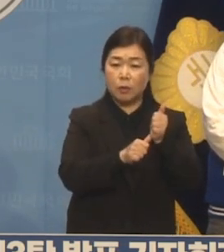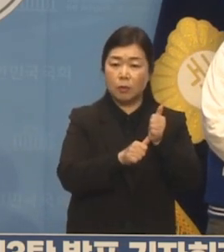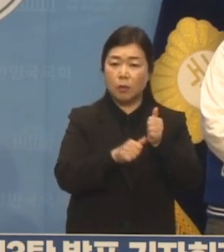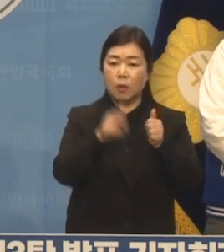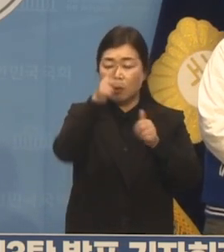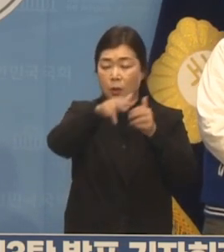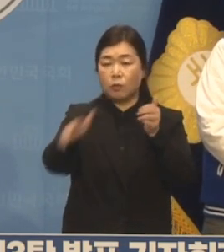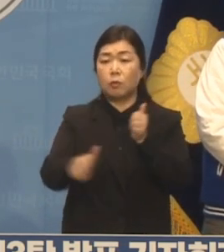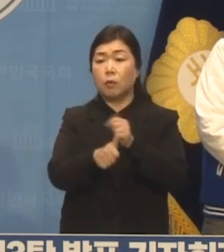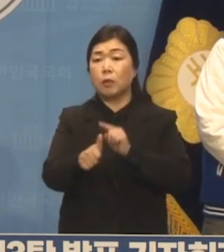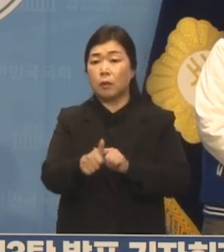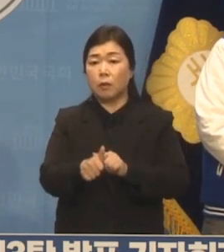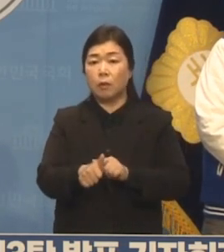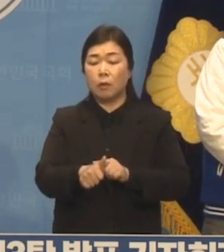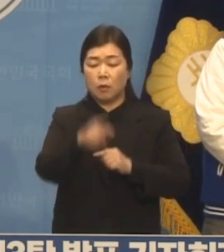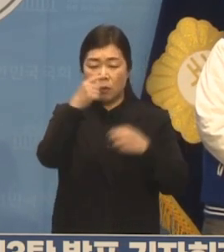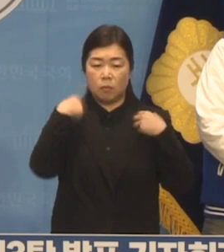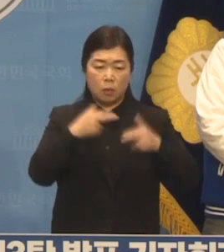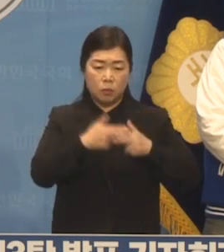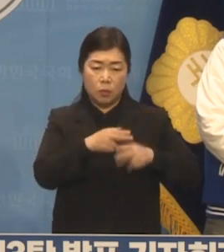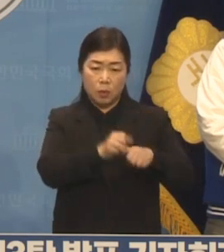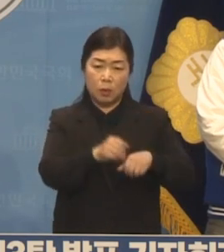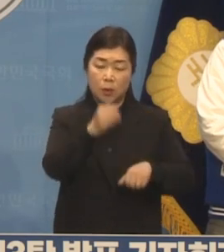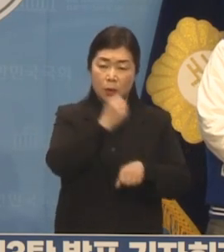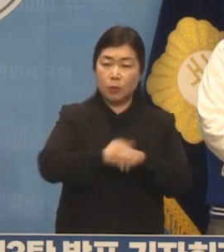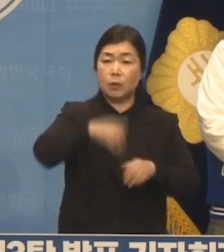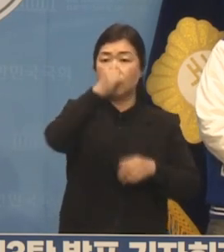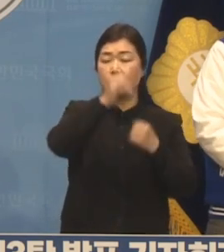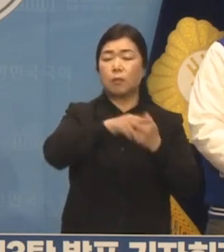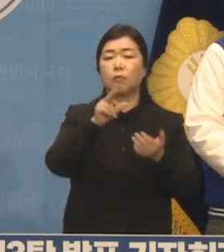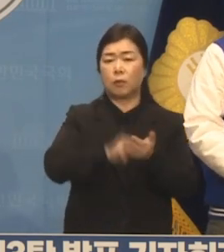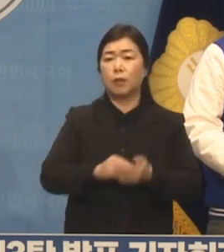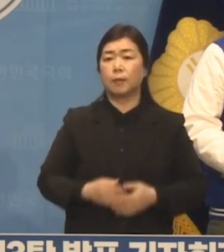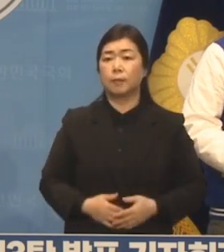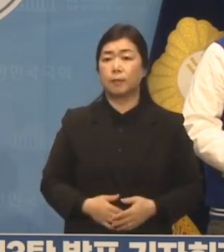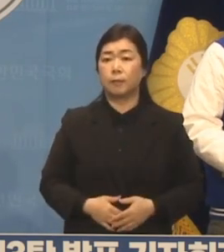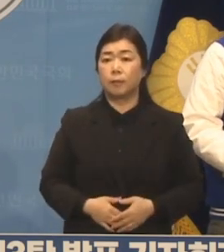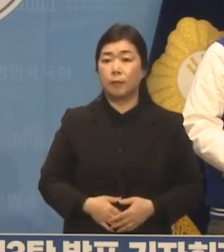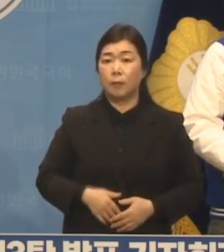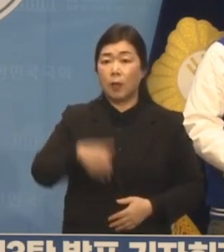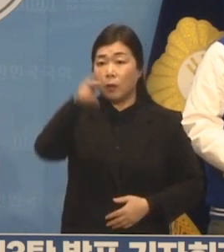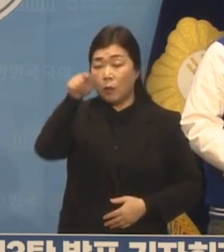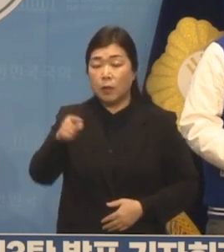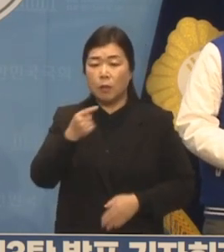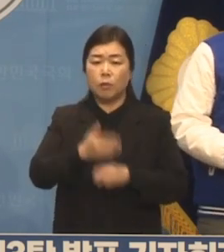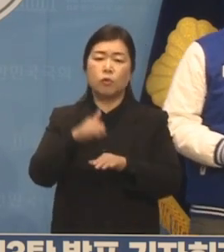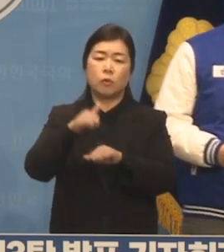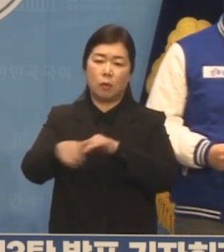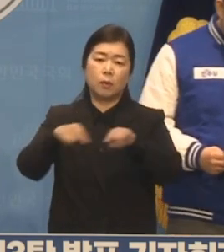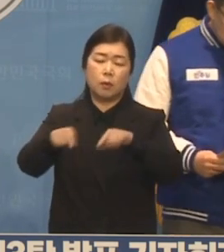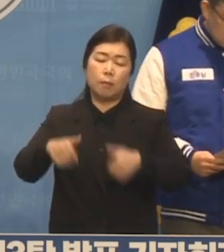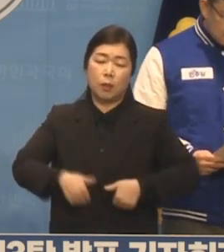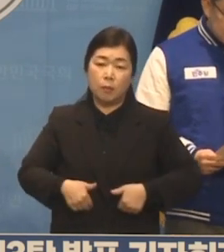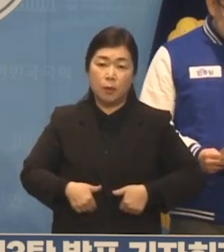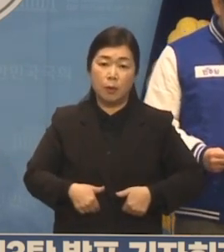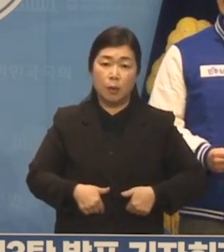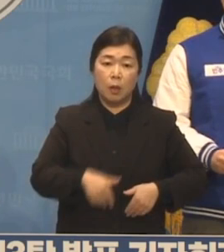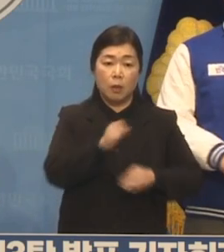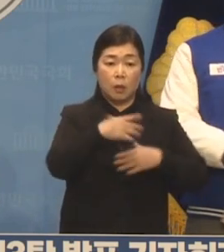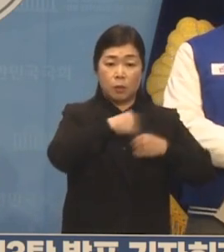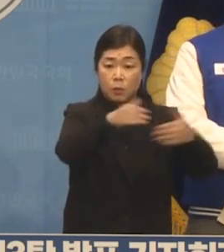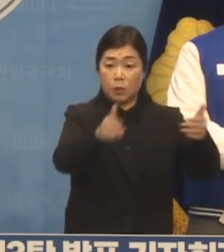통해 정부가 통제하기 때문에 발생하는 것입니다. 경찰은 민주적으로 통제되어야 합니다. 행안부